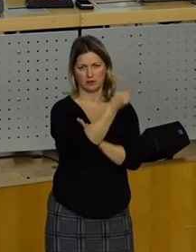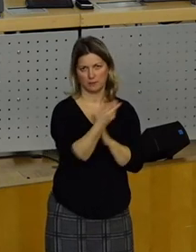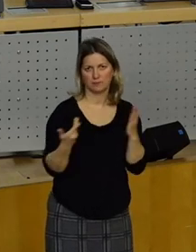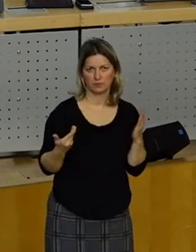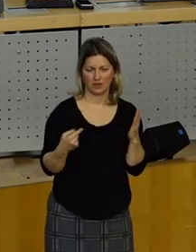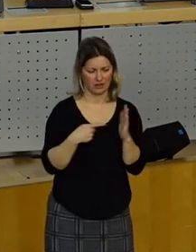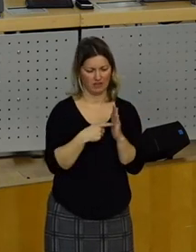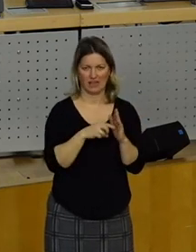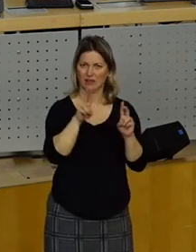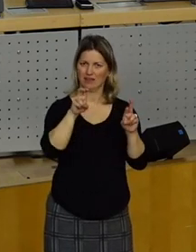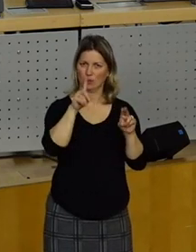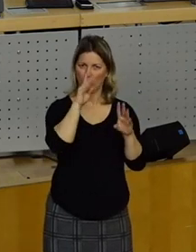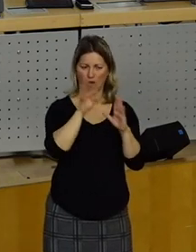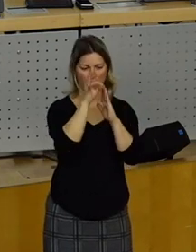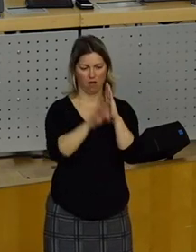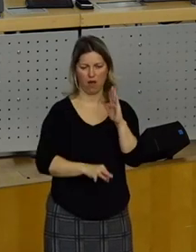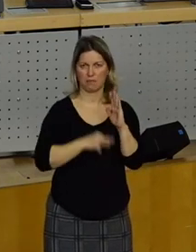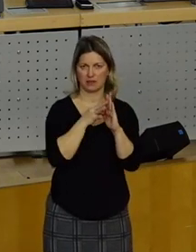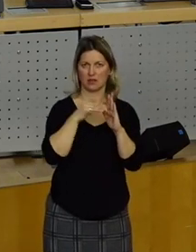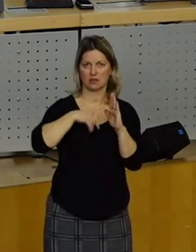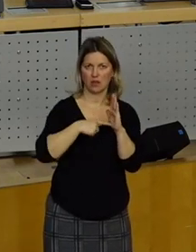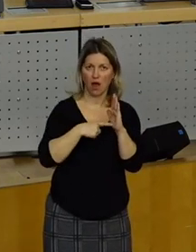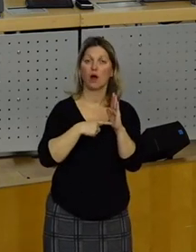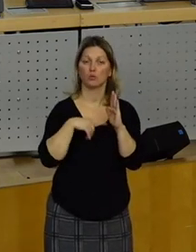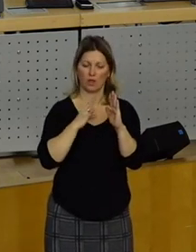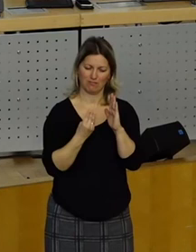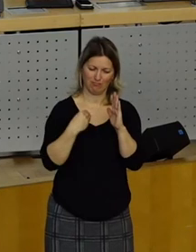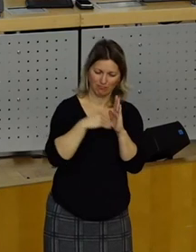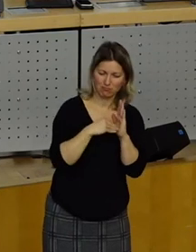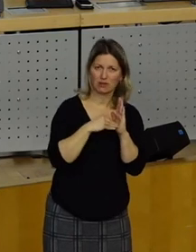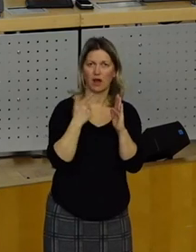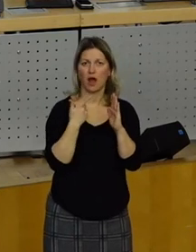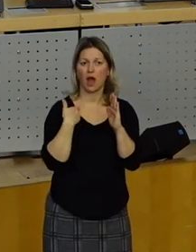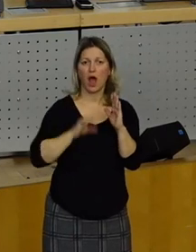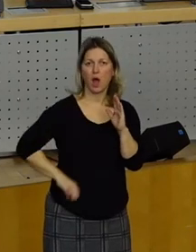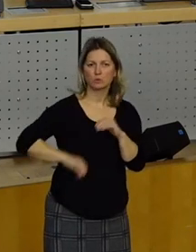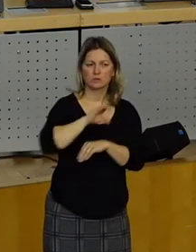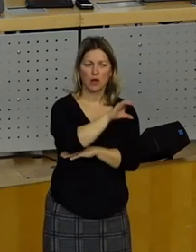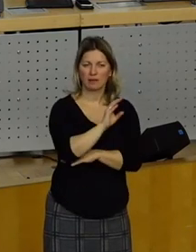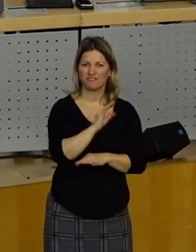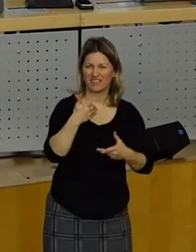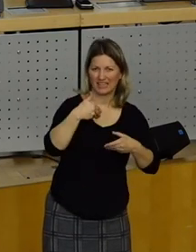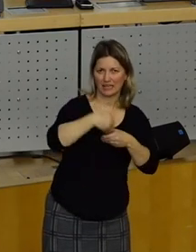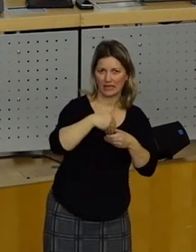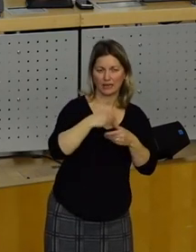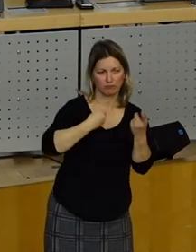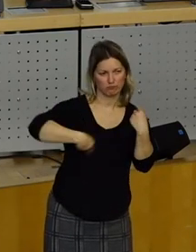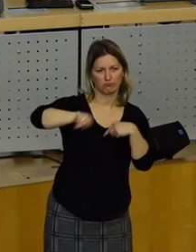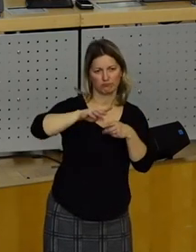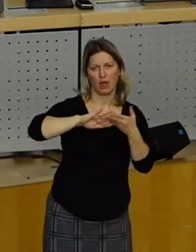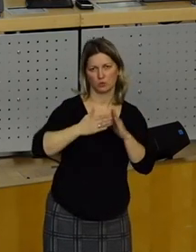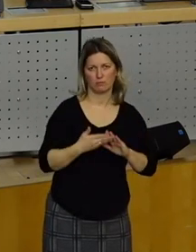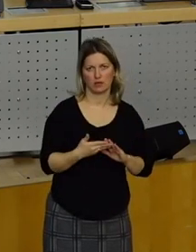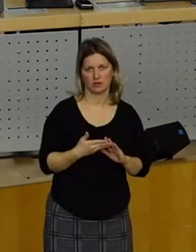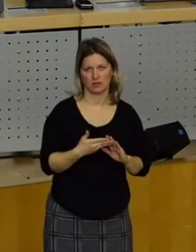haben dann tatsächlich untersetzt wie die ausgabe funktionieren soll und das werden wir miteinander noch diskutieren also